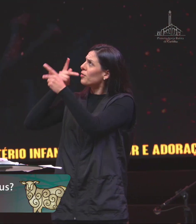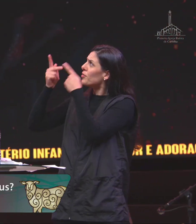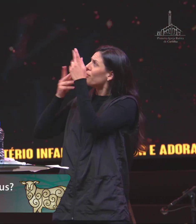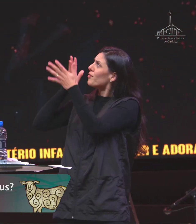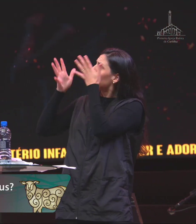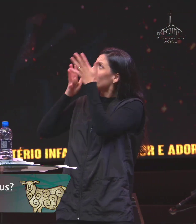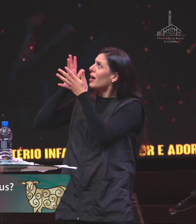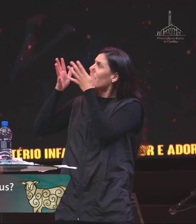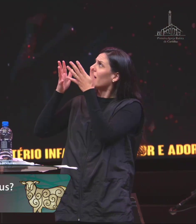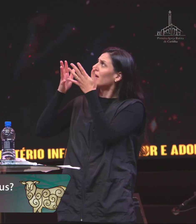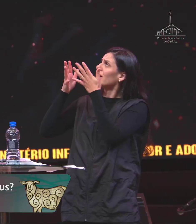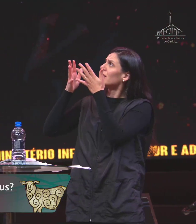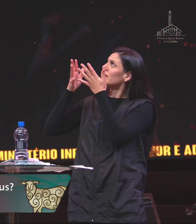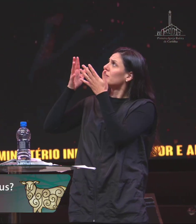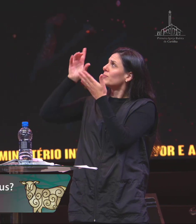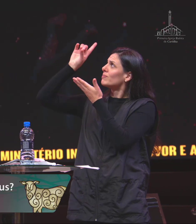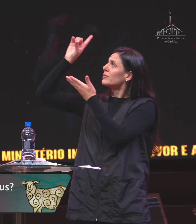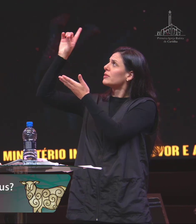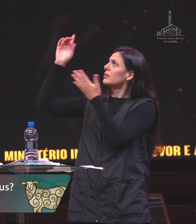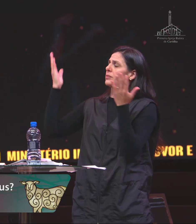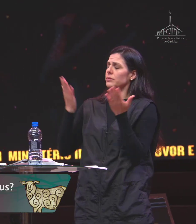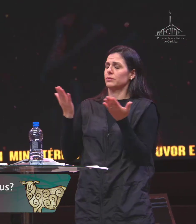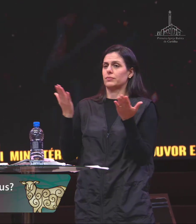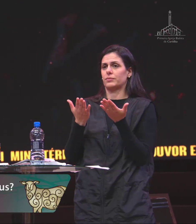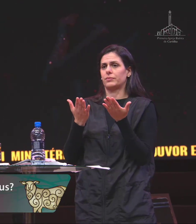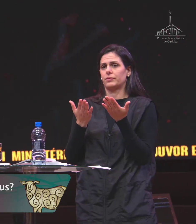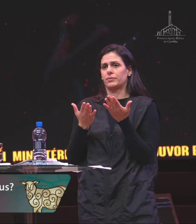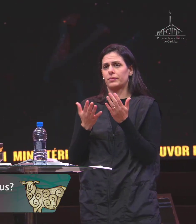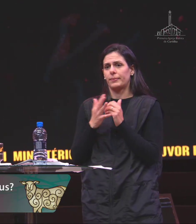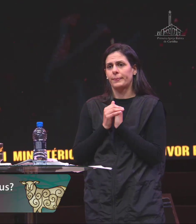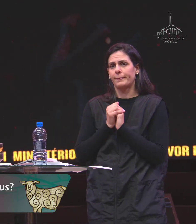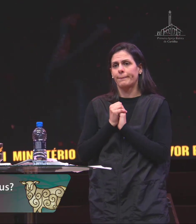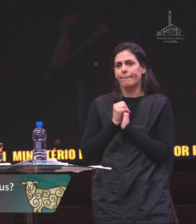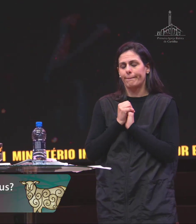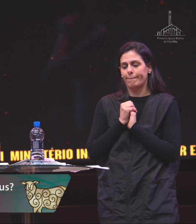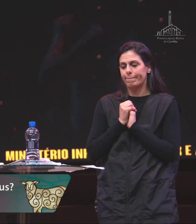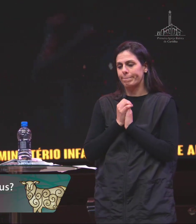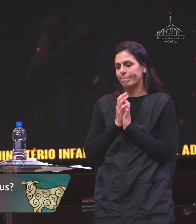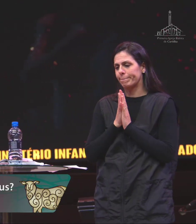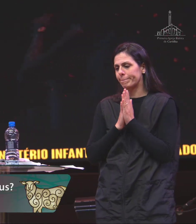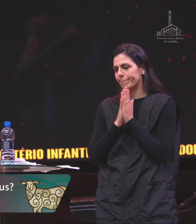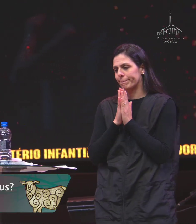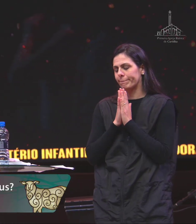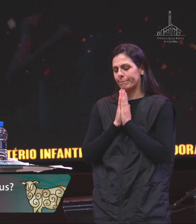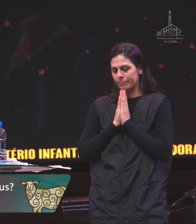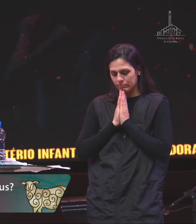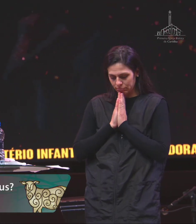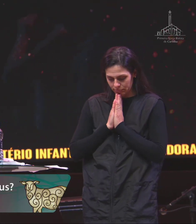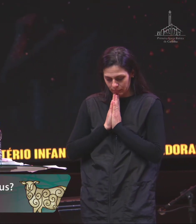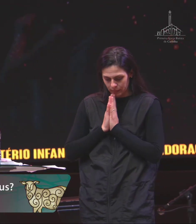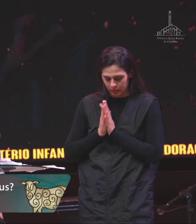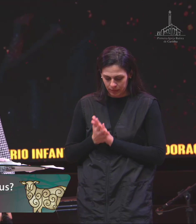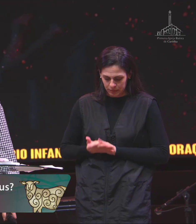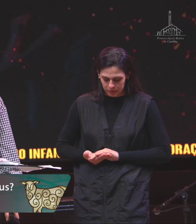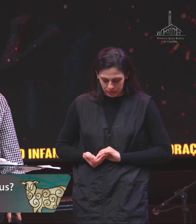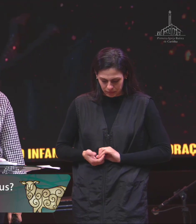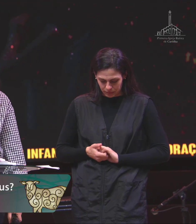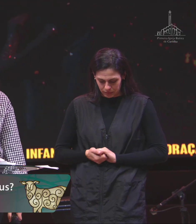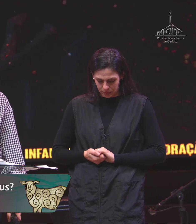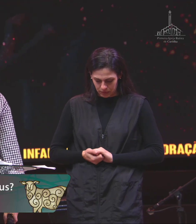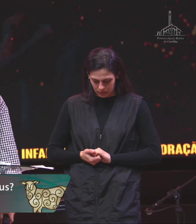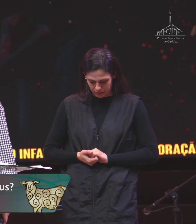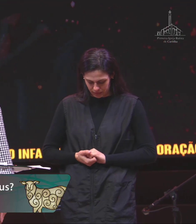cuidar, né, em ser meu ministério. E não que a maternidade seja fácil, né, porque quem tem filho aqui sabe como é difícil,